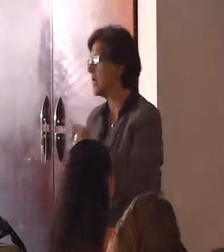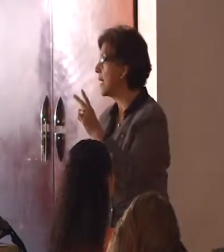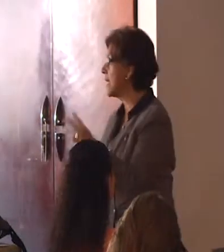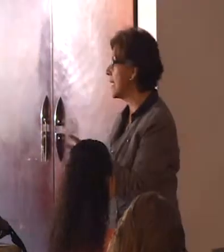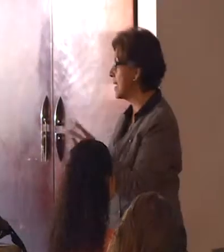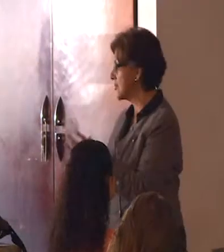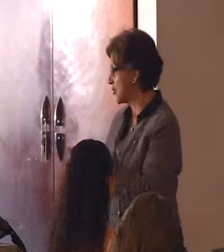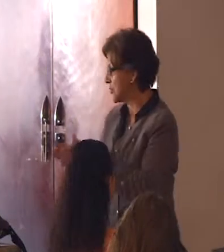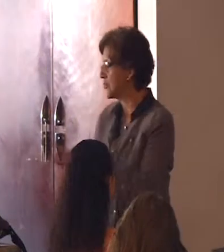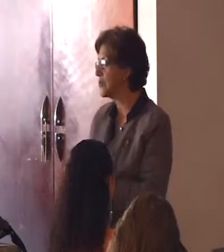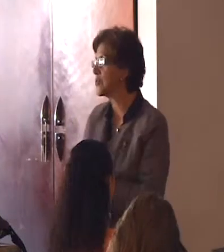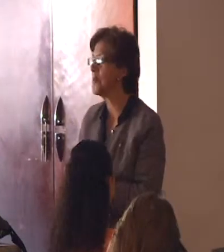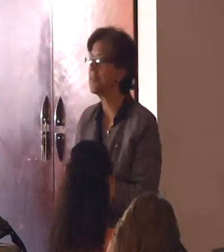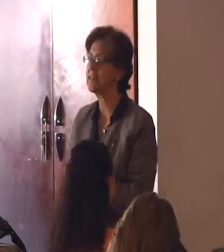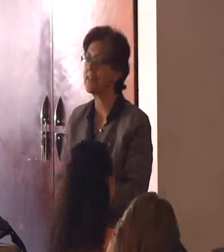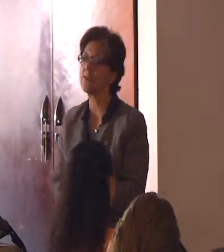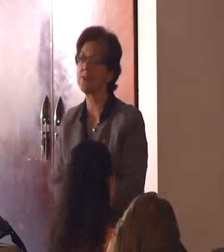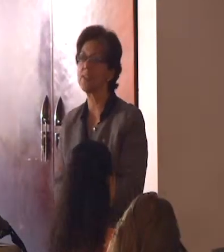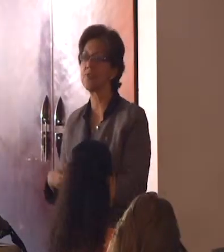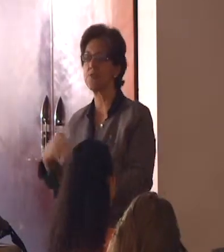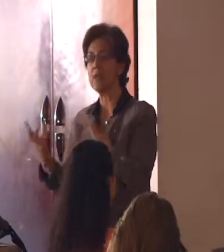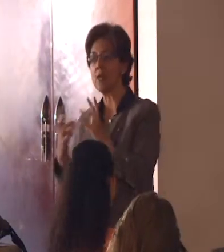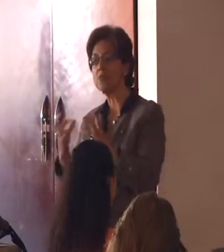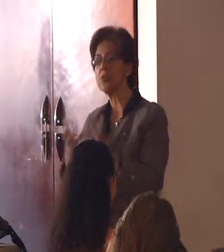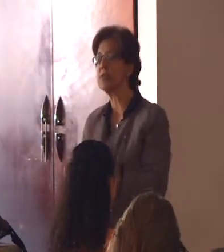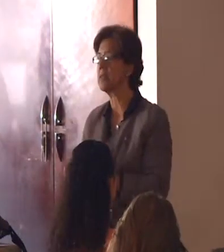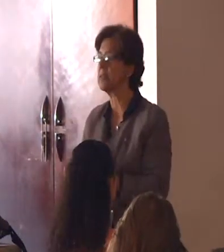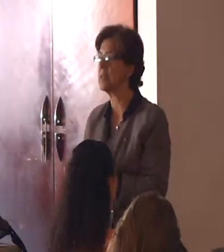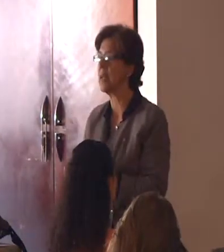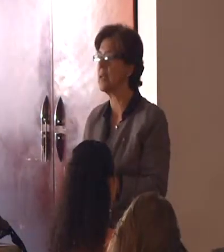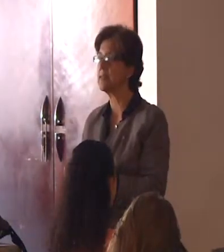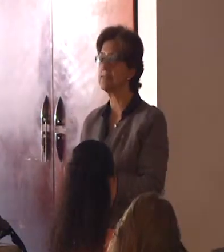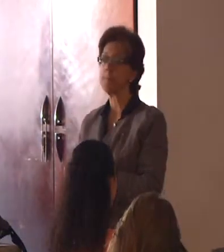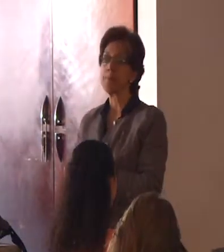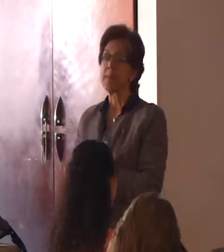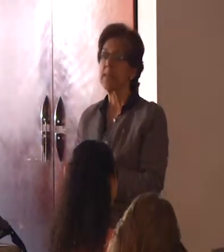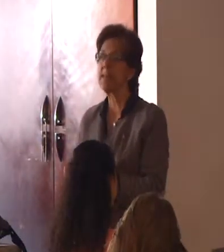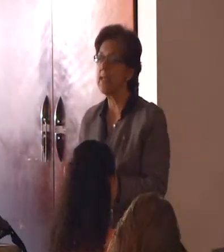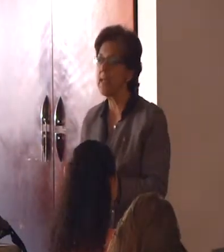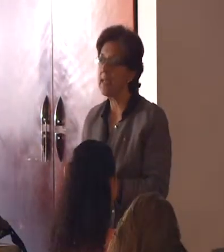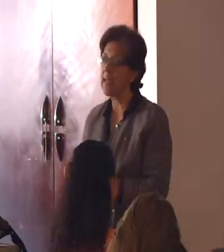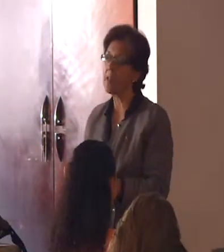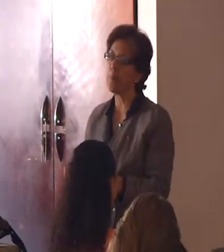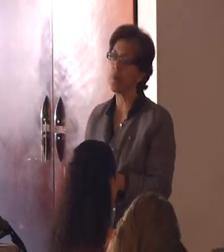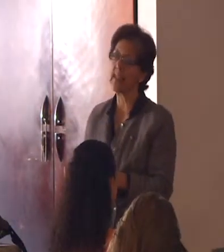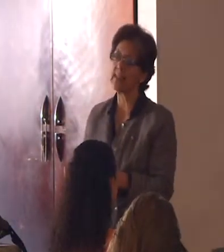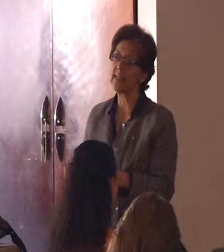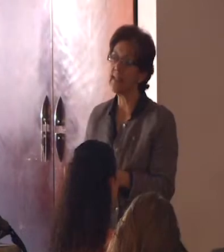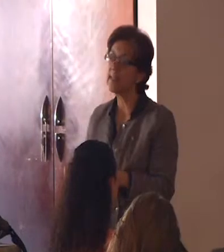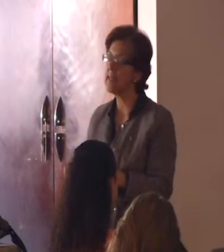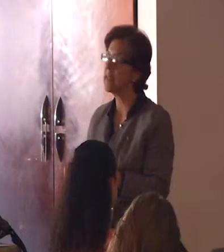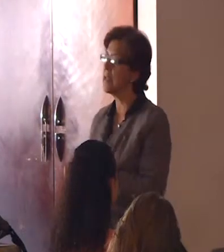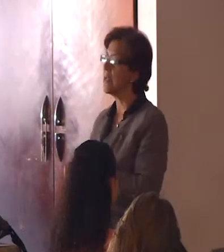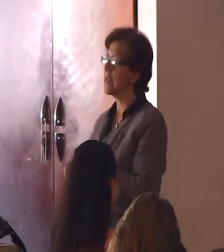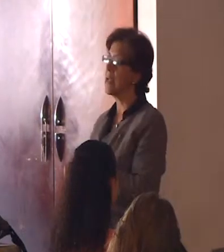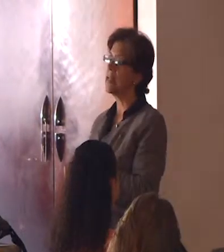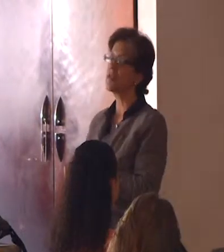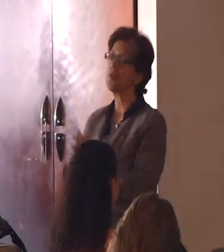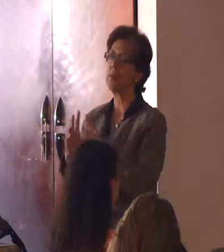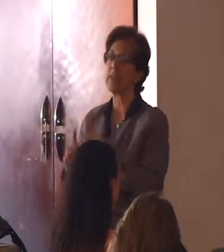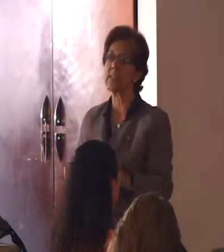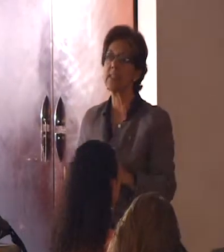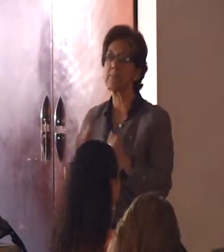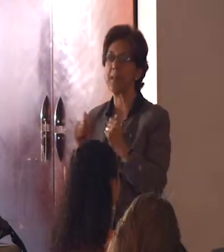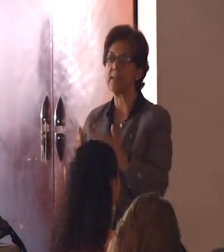en la facultad, porque somos unos convencidos en estos diálogos internacionales de la importancia